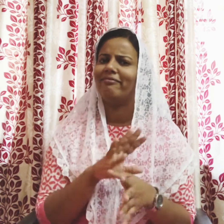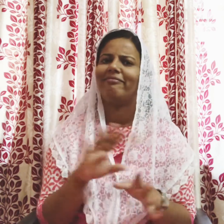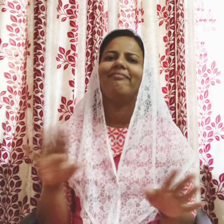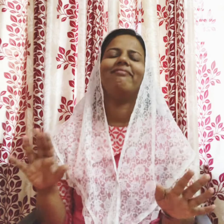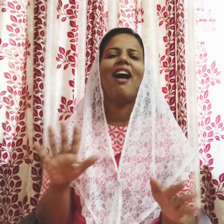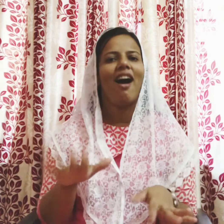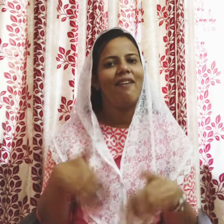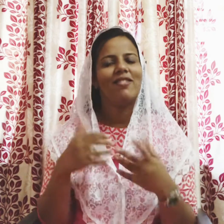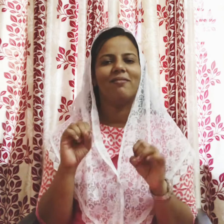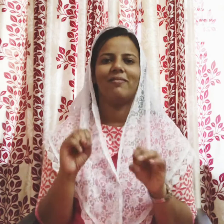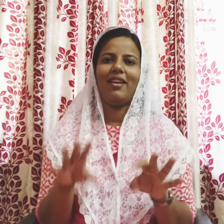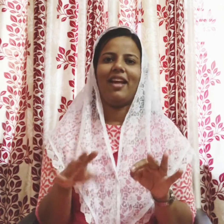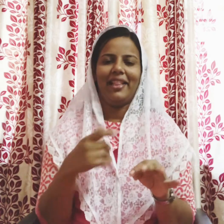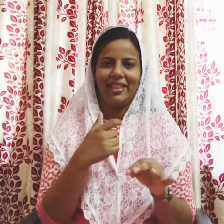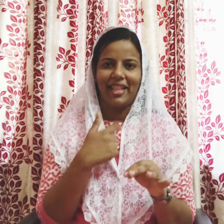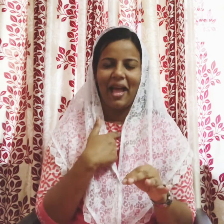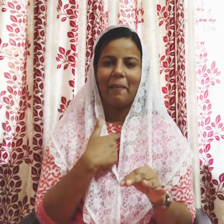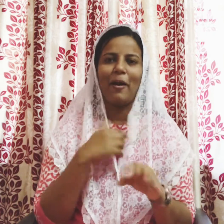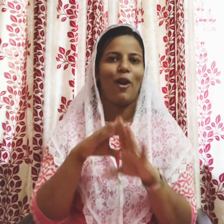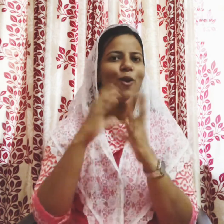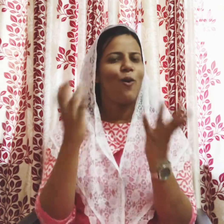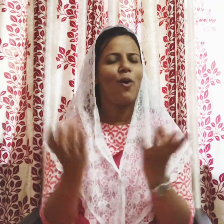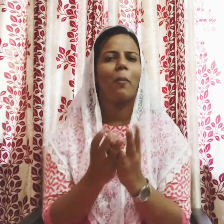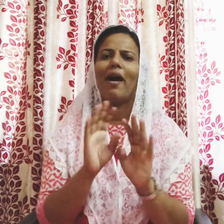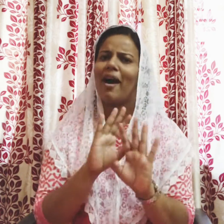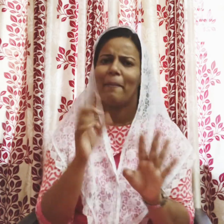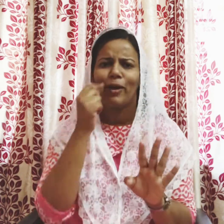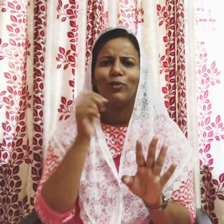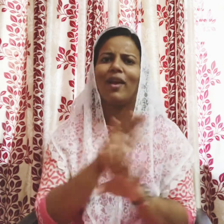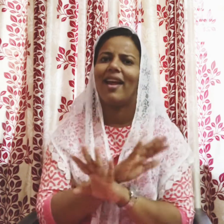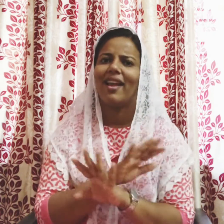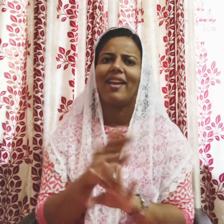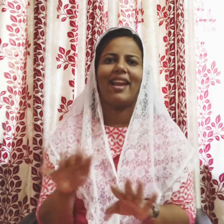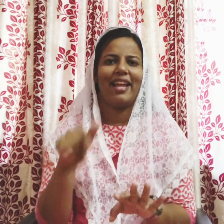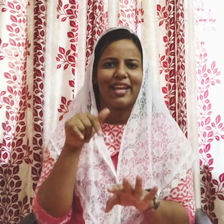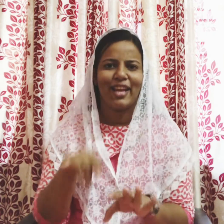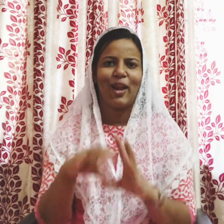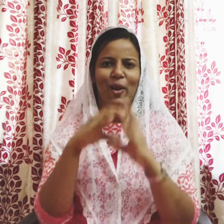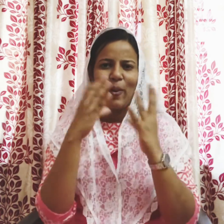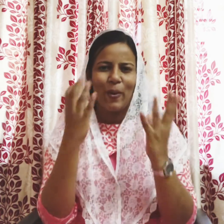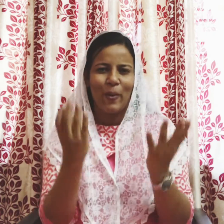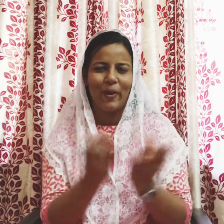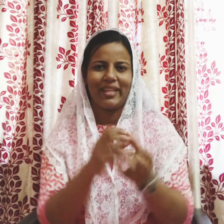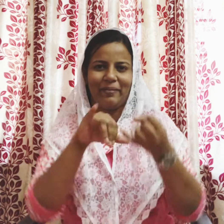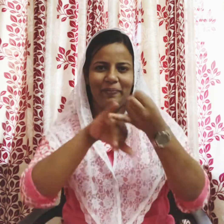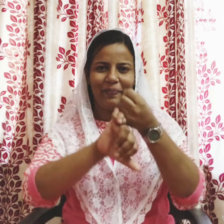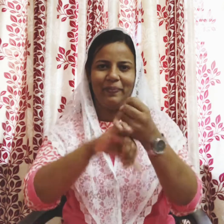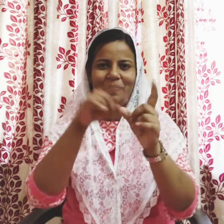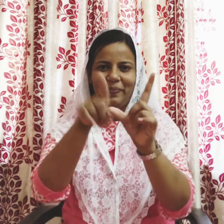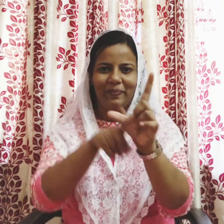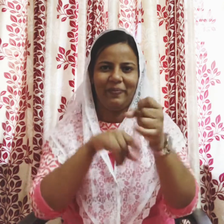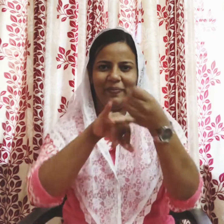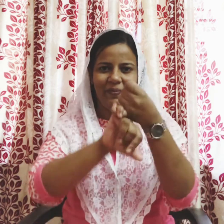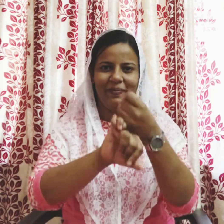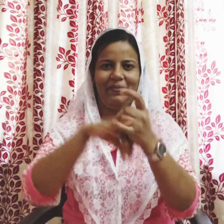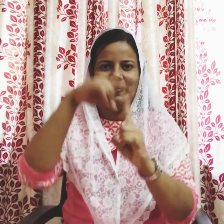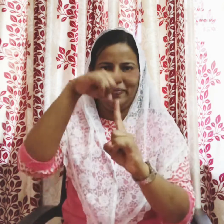നമ്മളങ്ങനൊന്നും ഭാരപ്പെടേണ്ട ആവശ്യമില്ല. കാരണം നമ്മൾ ലോകക്കാരല്ല. അതുകൊണ്ട് ഈ ലോകത്തിൻ്റെ സിസ്റ്റപ്രകാരം ലോകത്തിലെ മനുഷ്യൻ